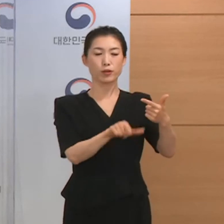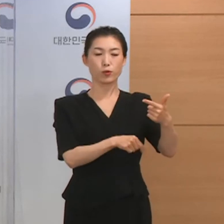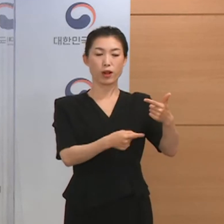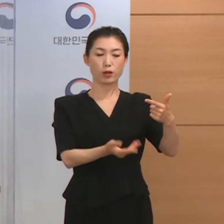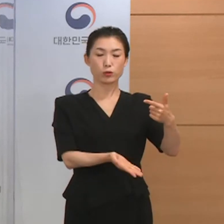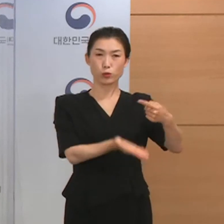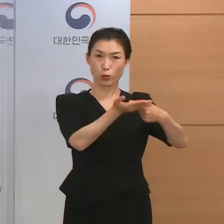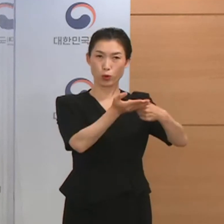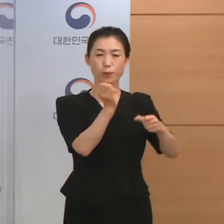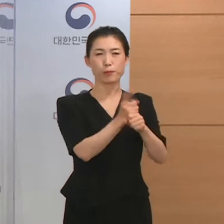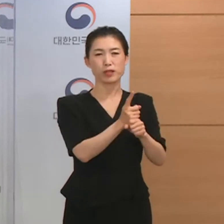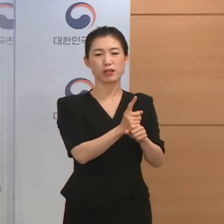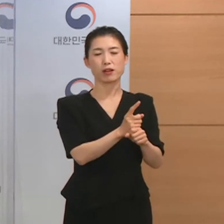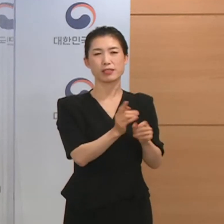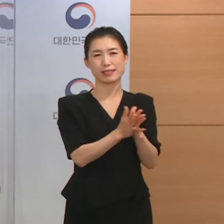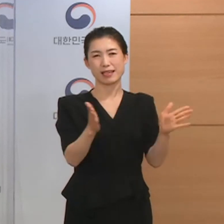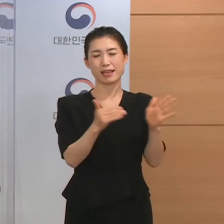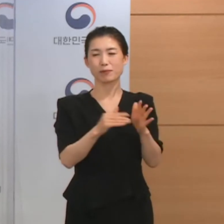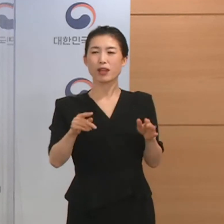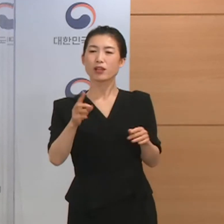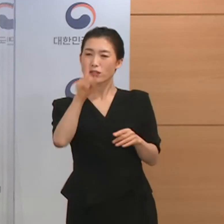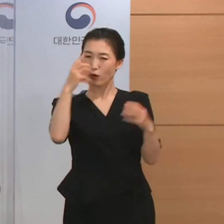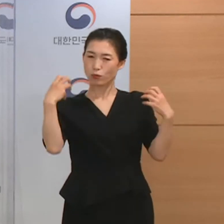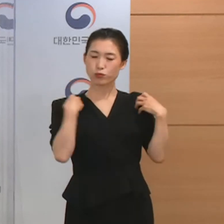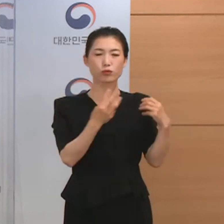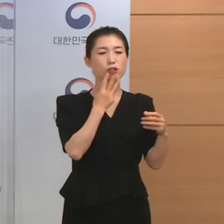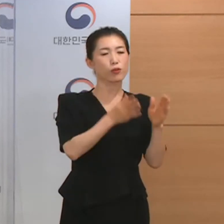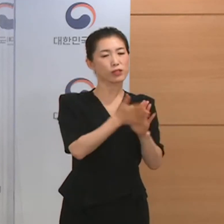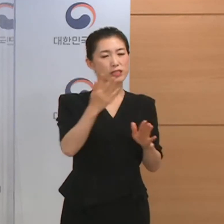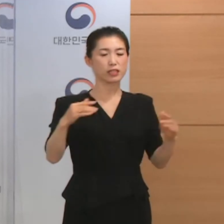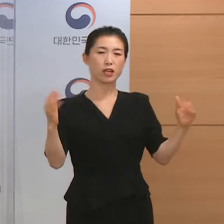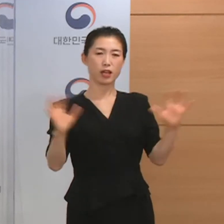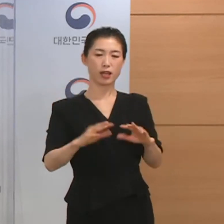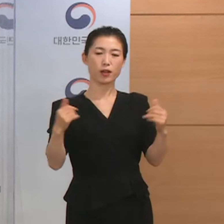있는 중입니다. 다만 서울시가 고안한 모형 자체가